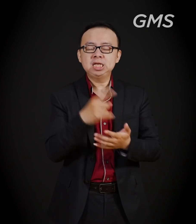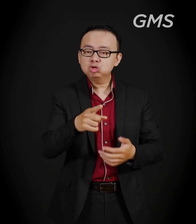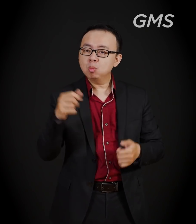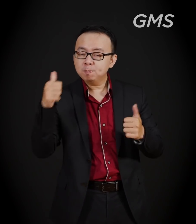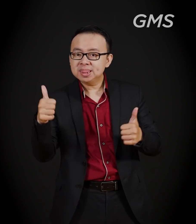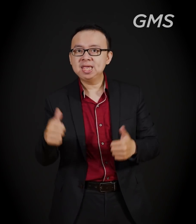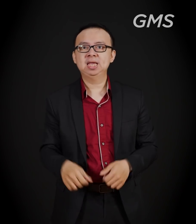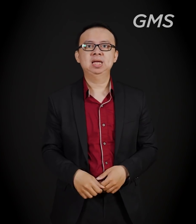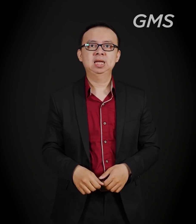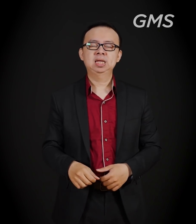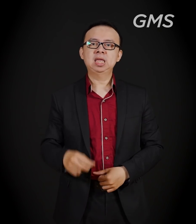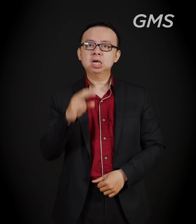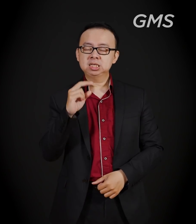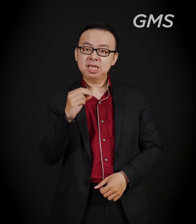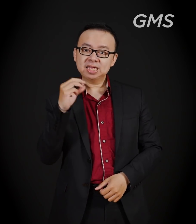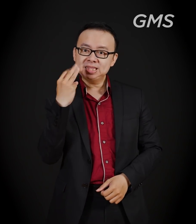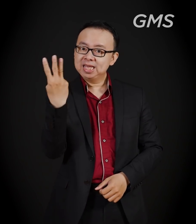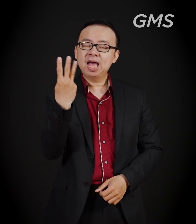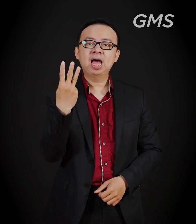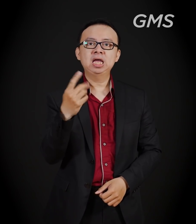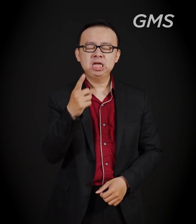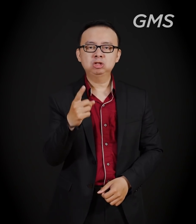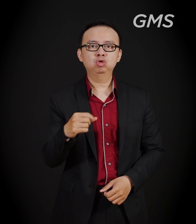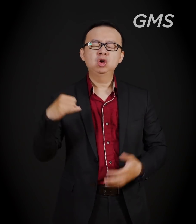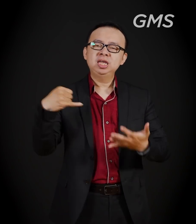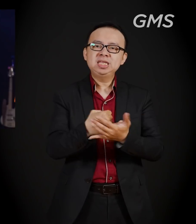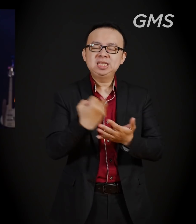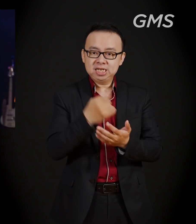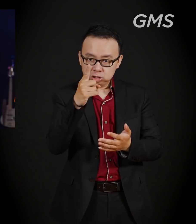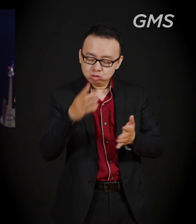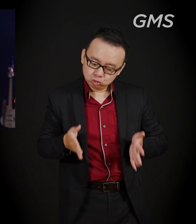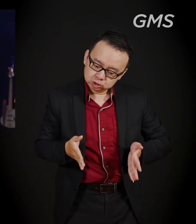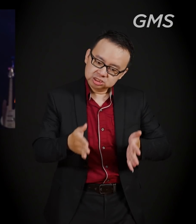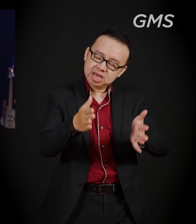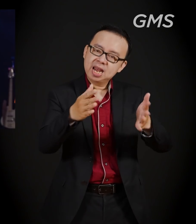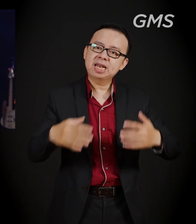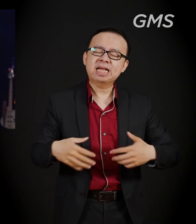berita baik. Yang kedua, karena Injil adalah jawaban. Yang ketiga, karena Injil adalah jalan keselamatan. Yesus bilang apa?